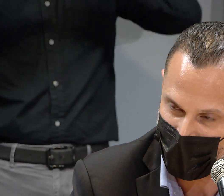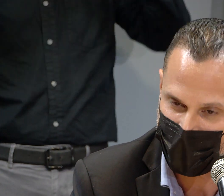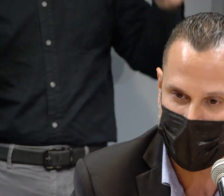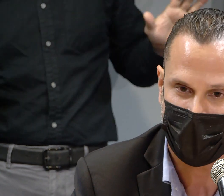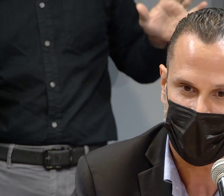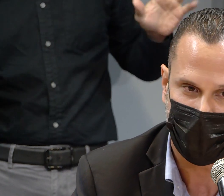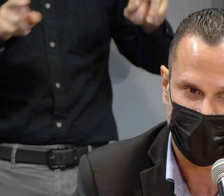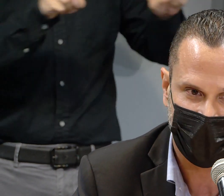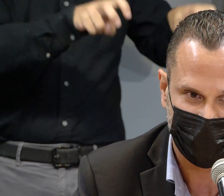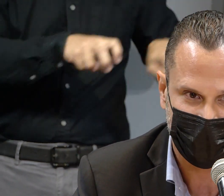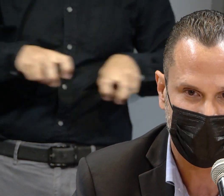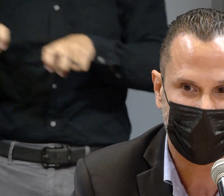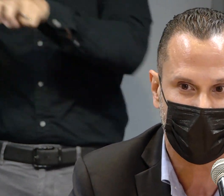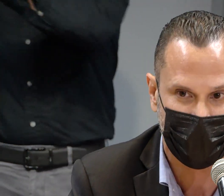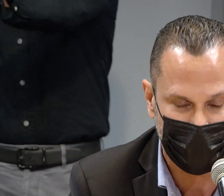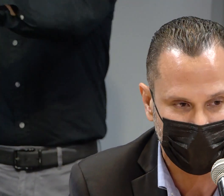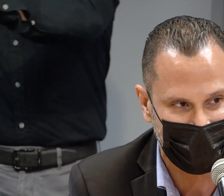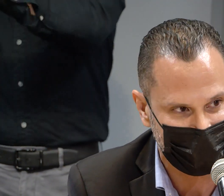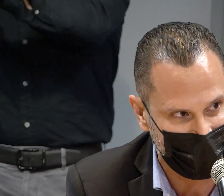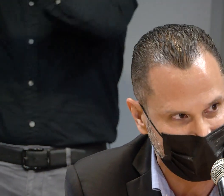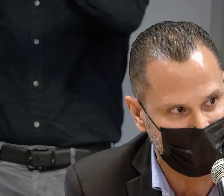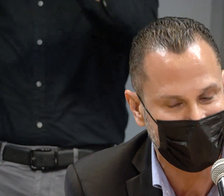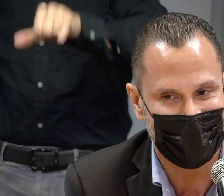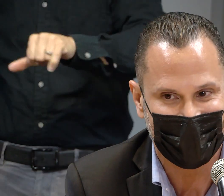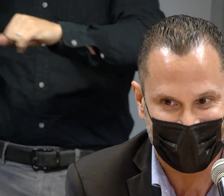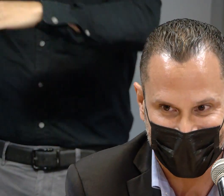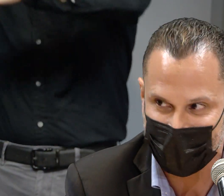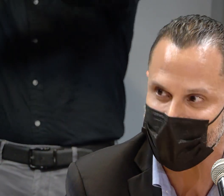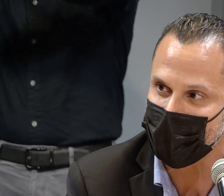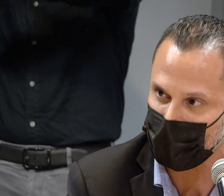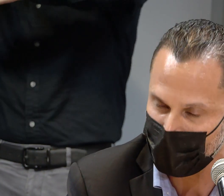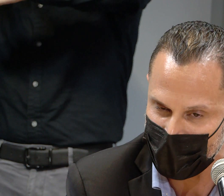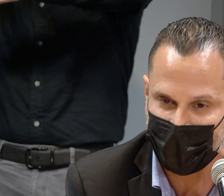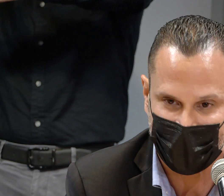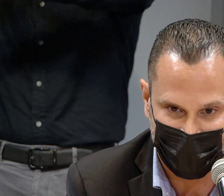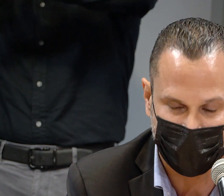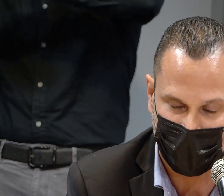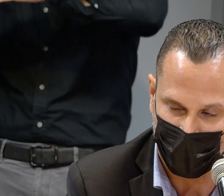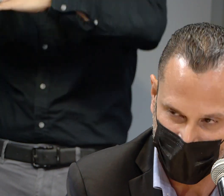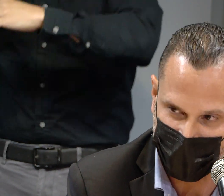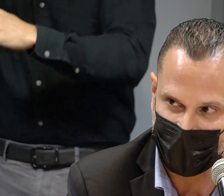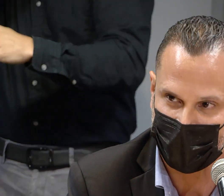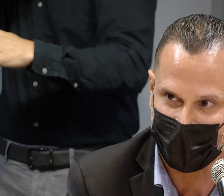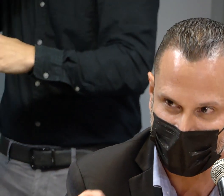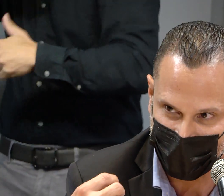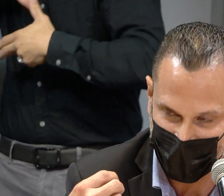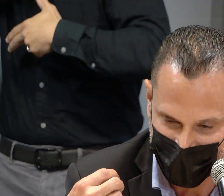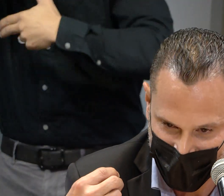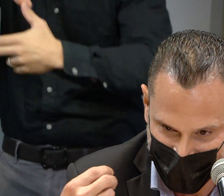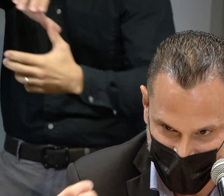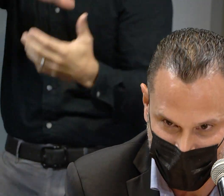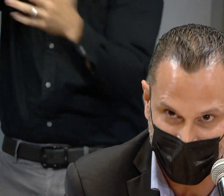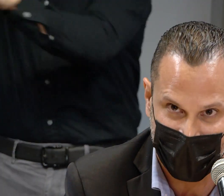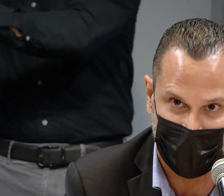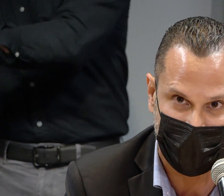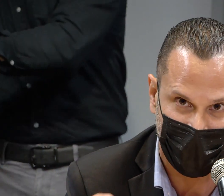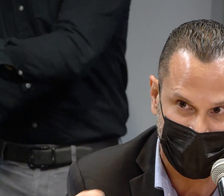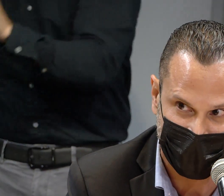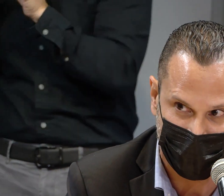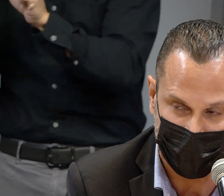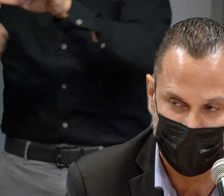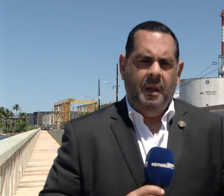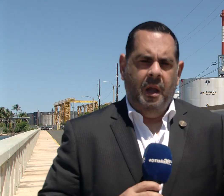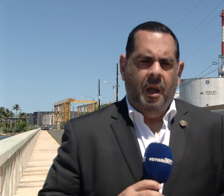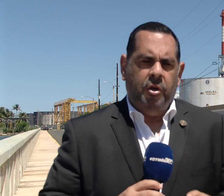de renovables y porque tener un sistema más robusto y resiliente antes de tormenta y eventos como este esa es la dirección en que va y